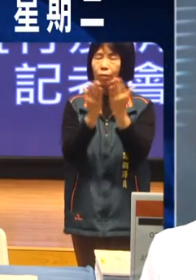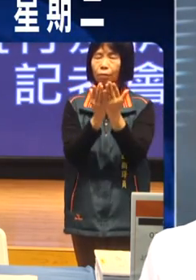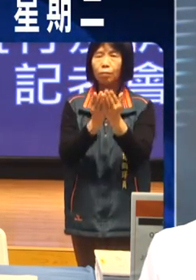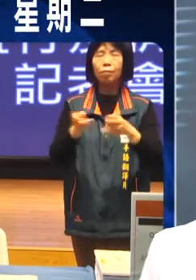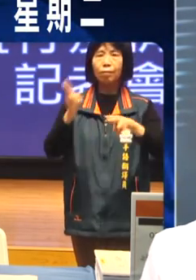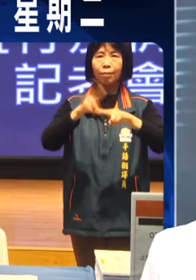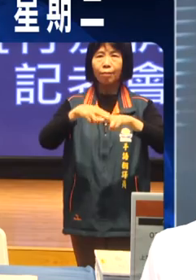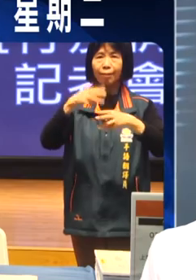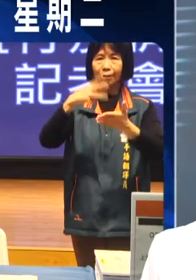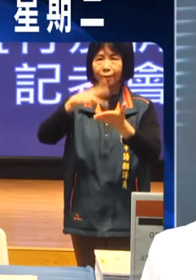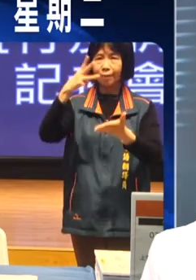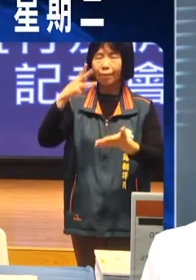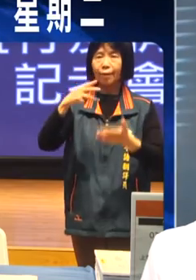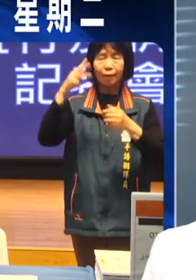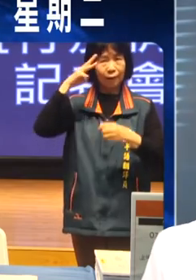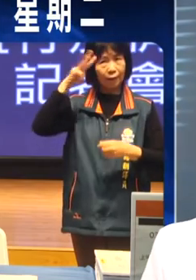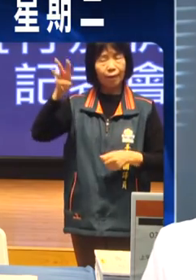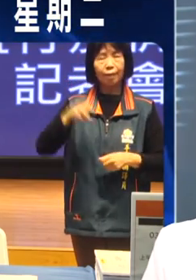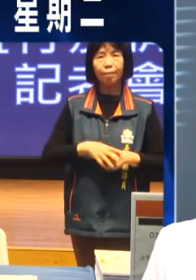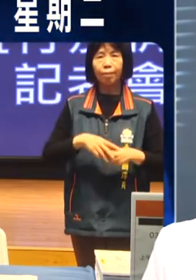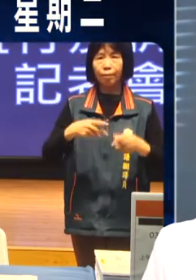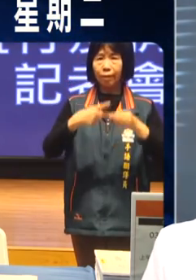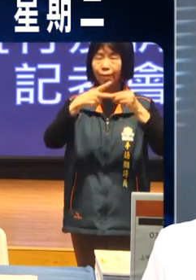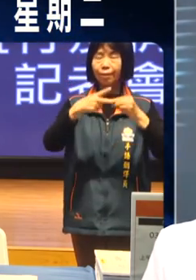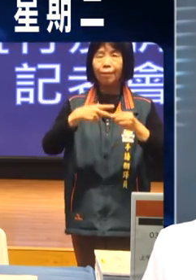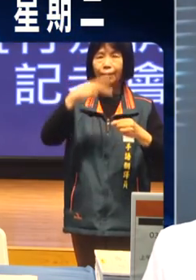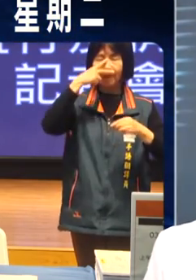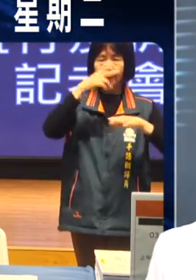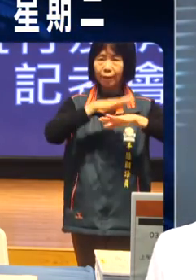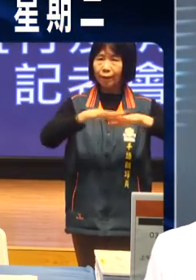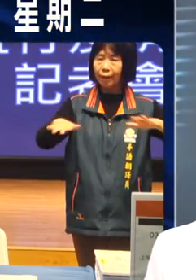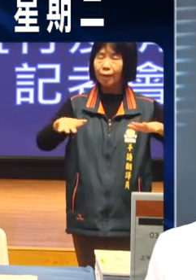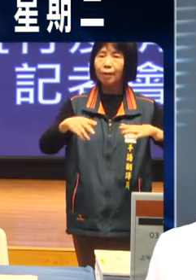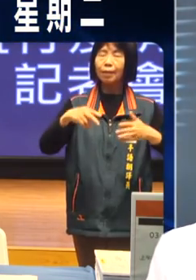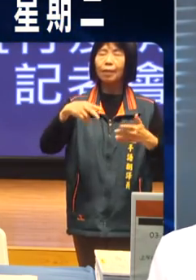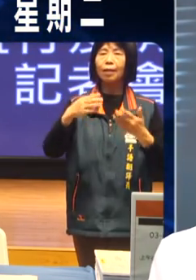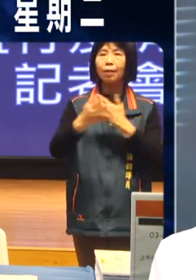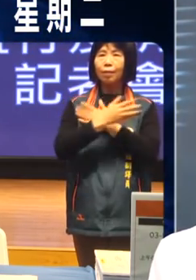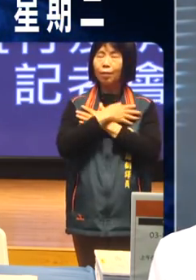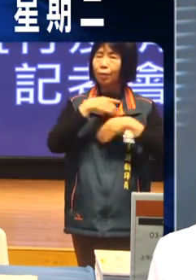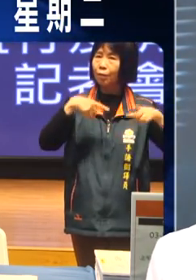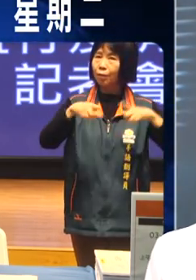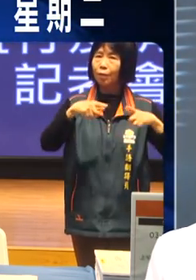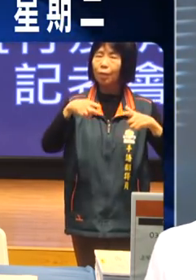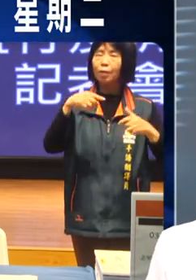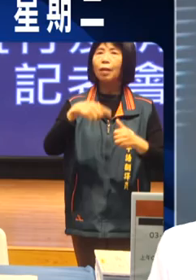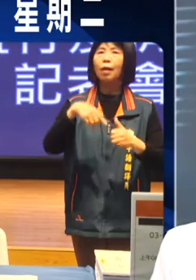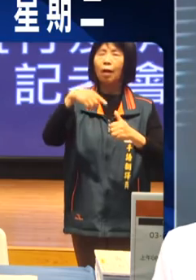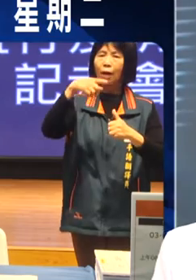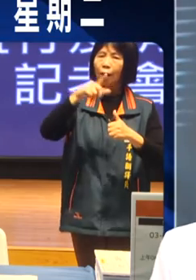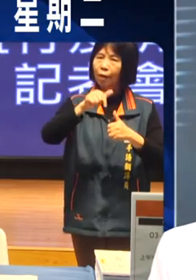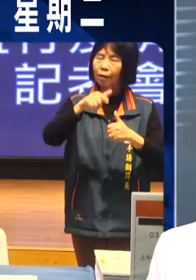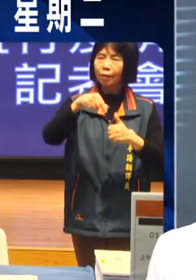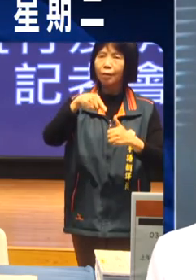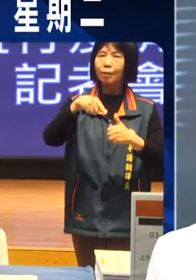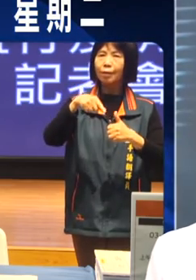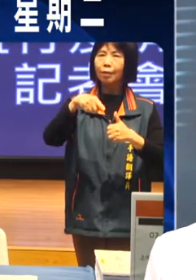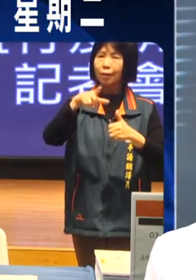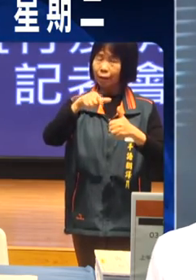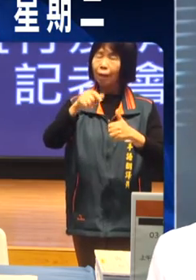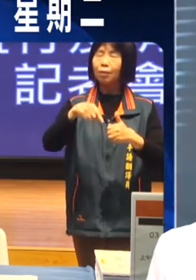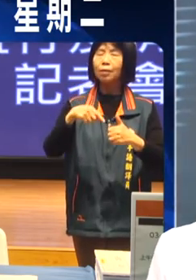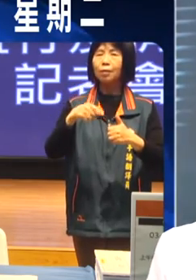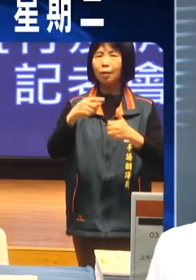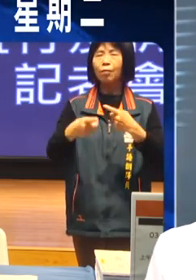有1626名，那么花莲就新增了74名的确诊。那么17号呢，就有